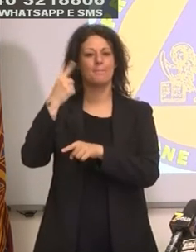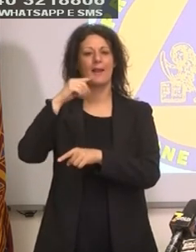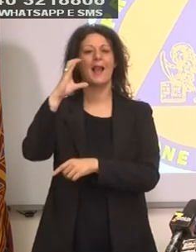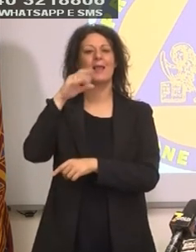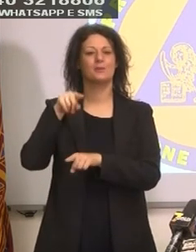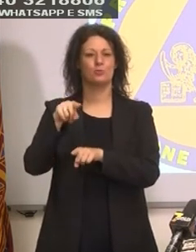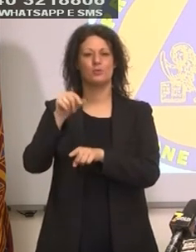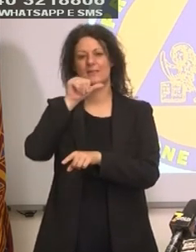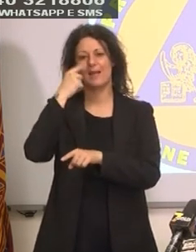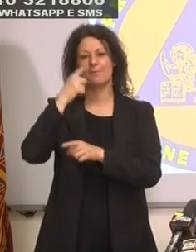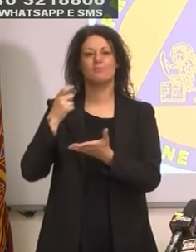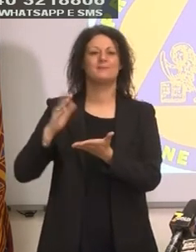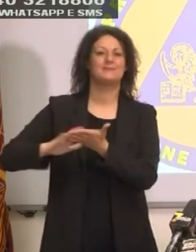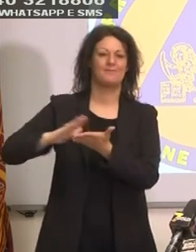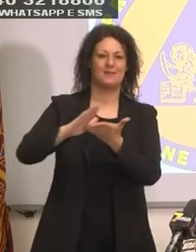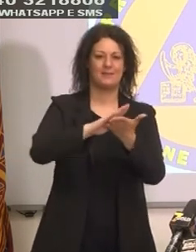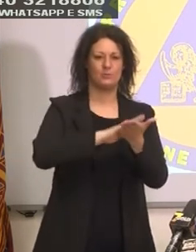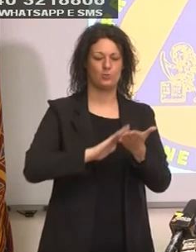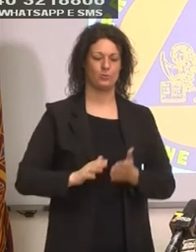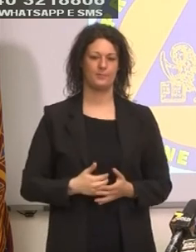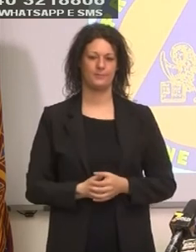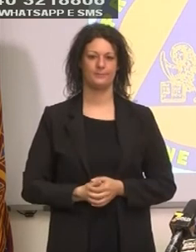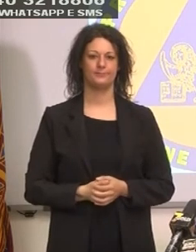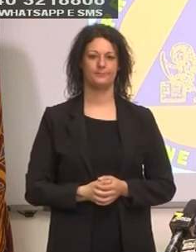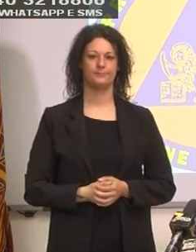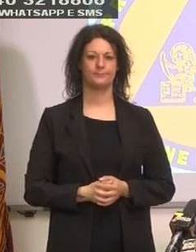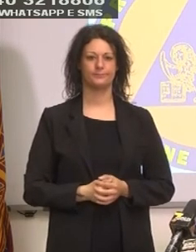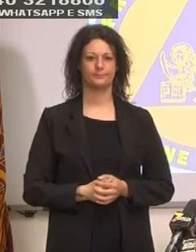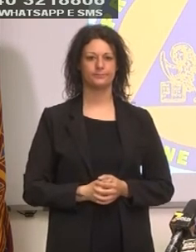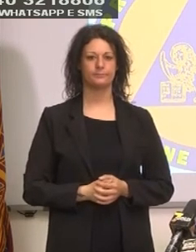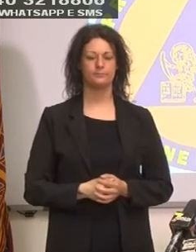E poi c'è, e poi passo a voi la parola,